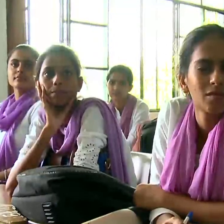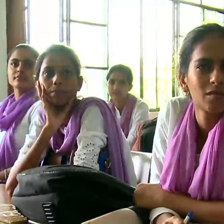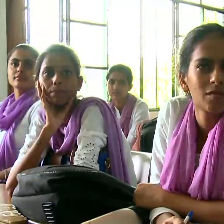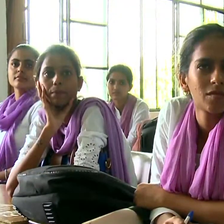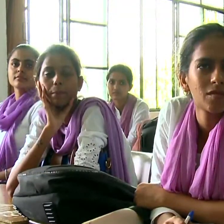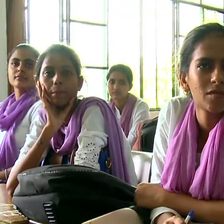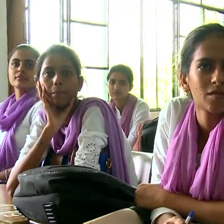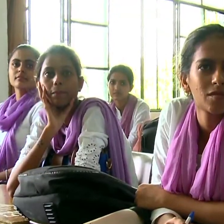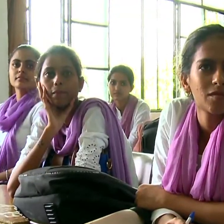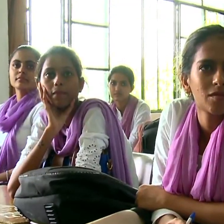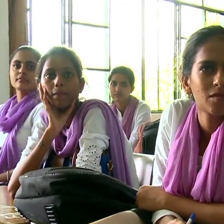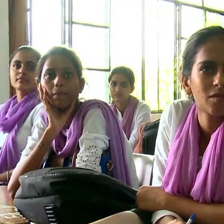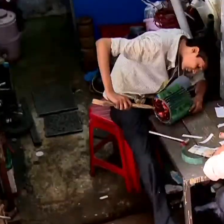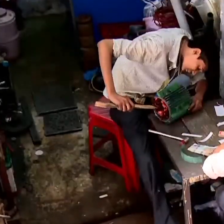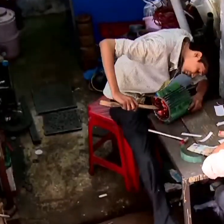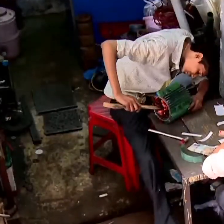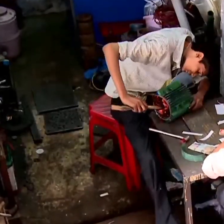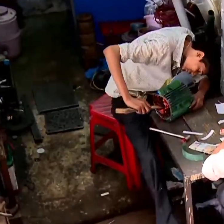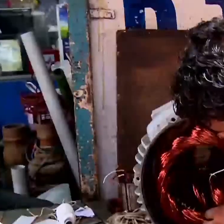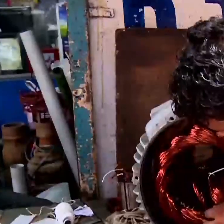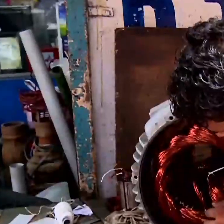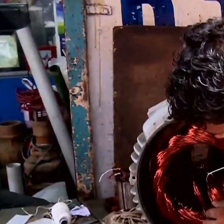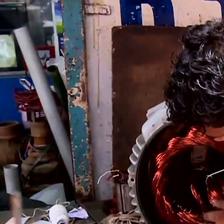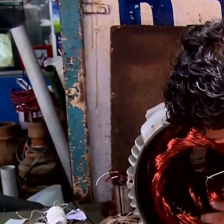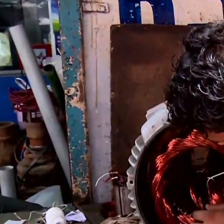धन साधन समय की सीमा से